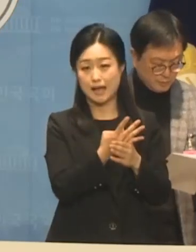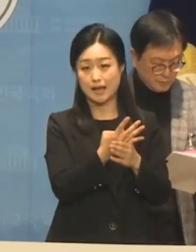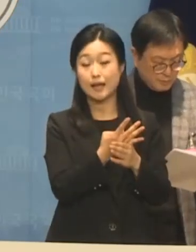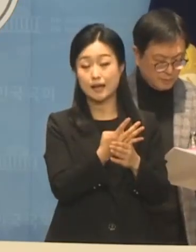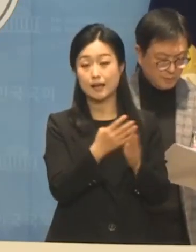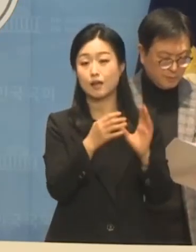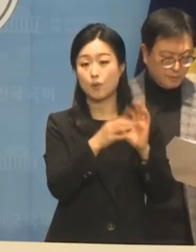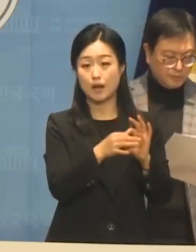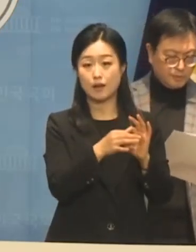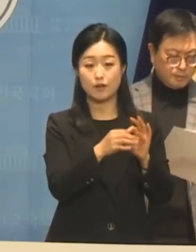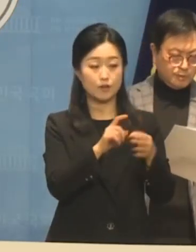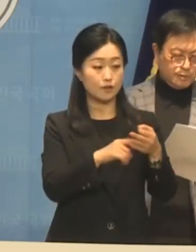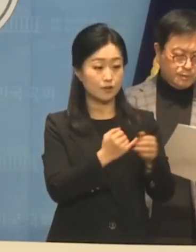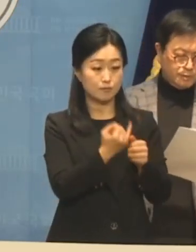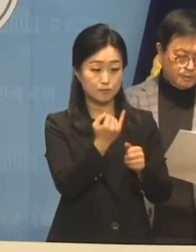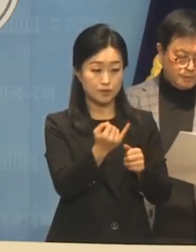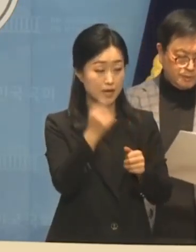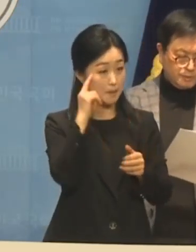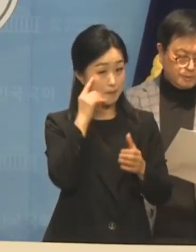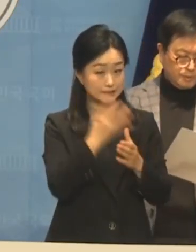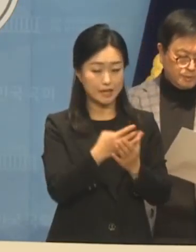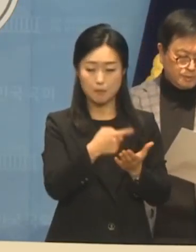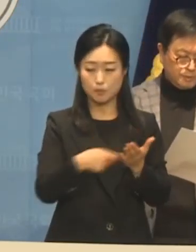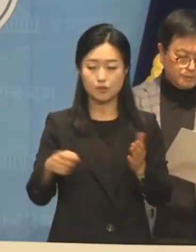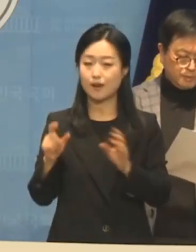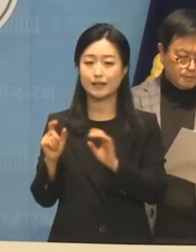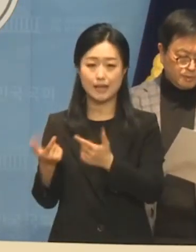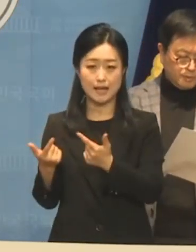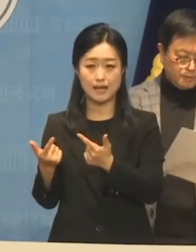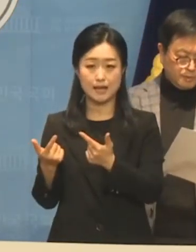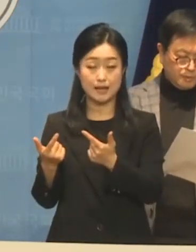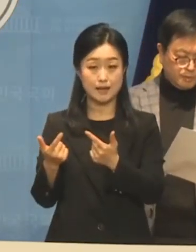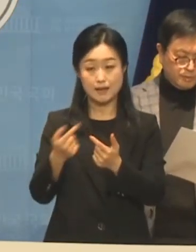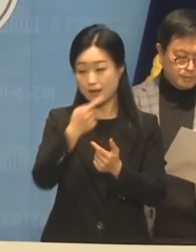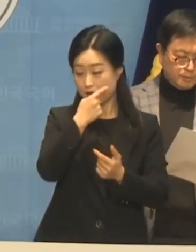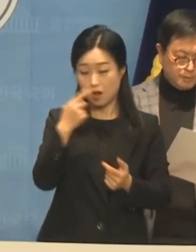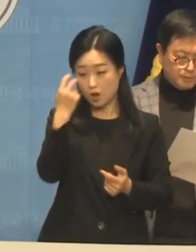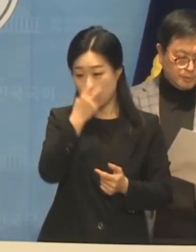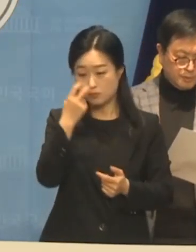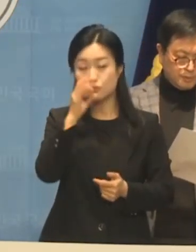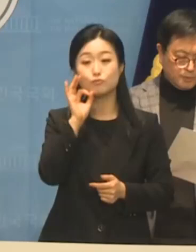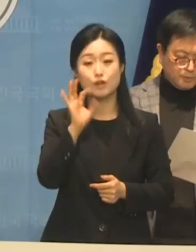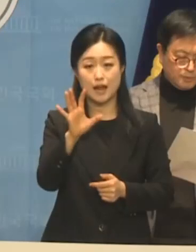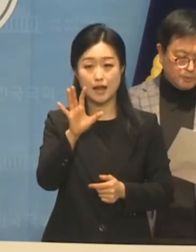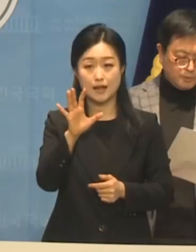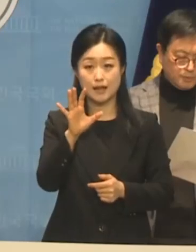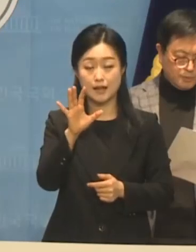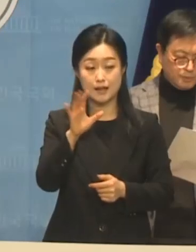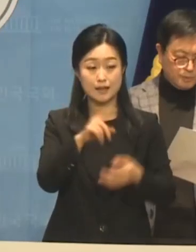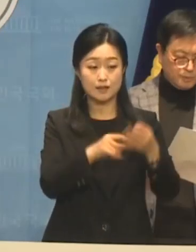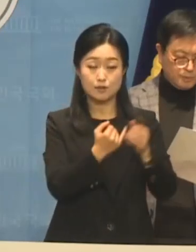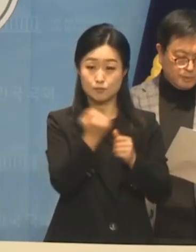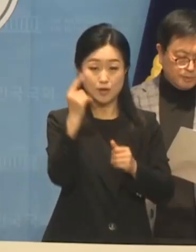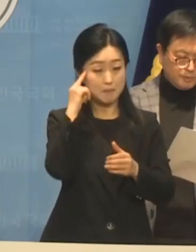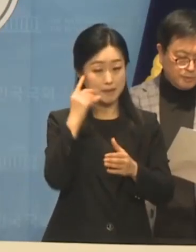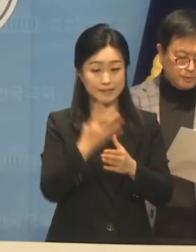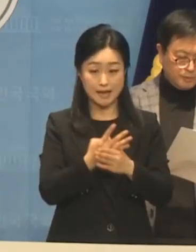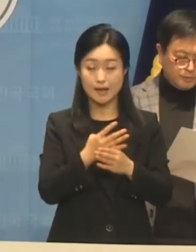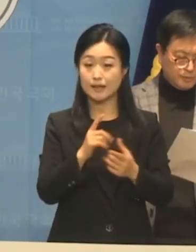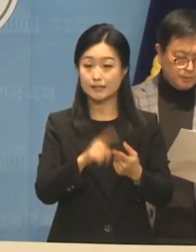대해 김 여사 논문은 표절이 아니며 검증 불가이다라며 김 여사의